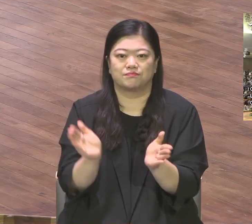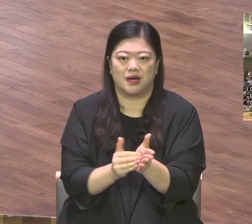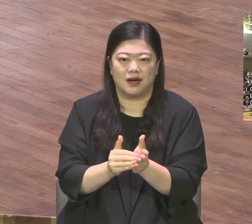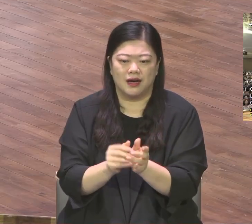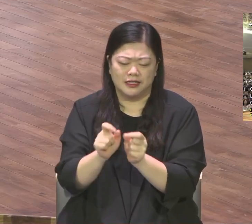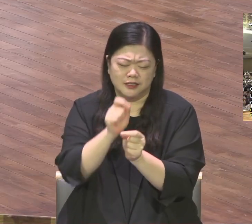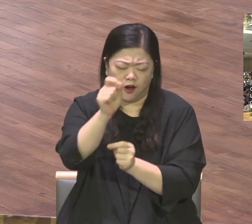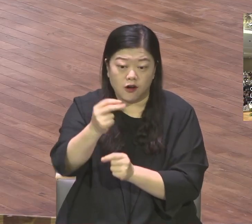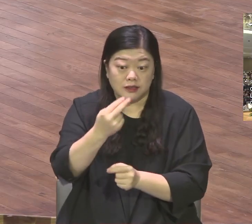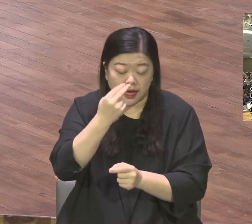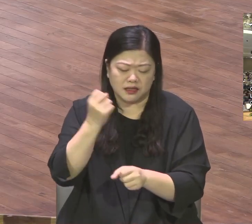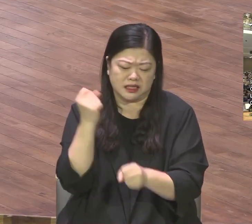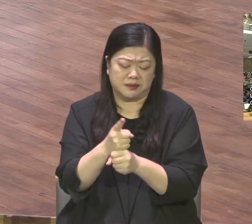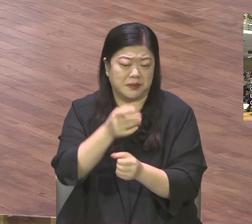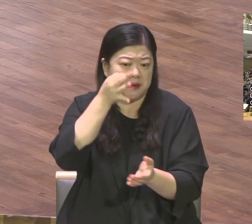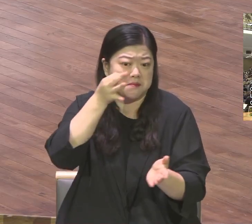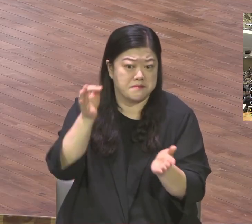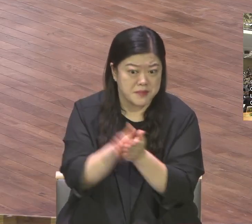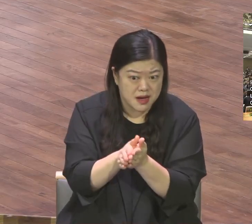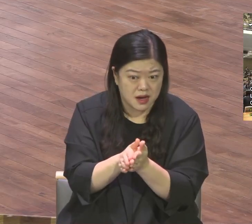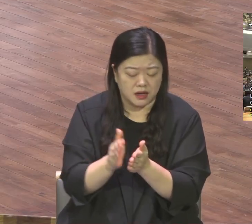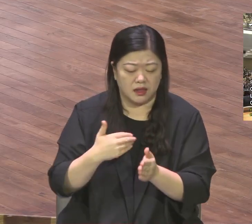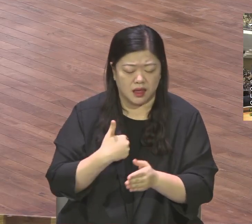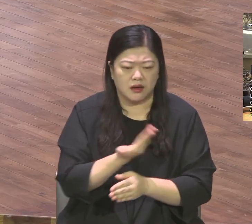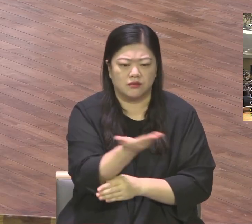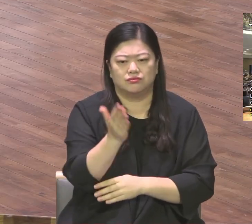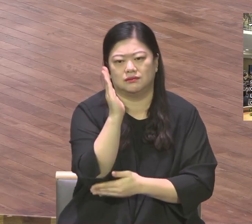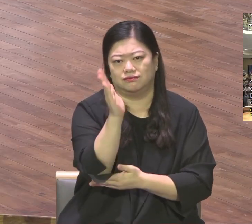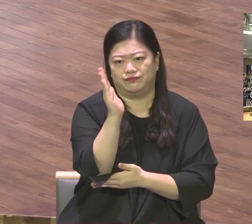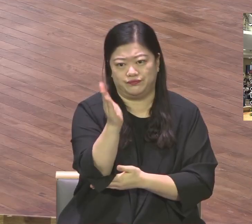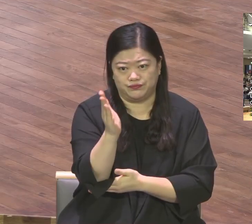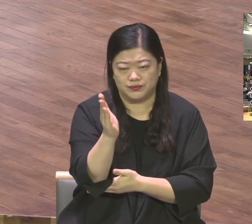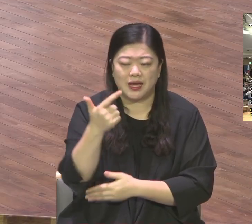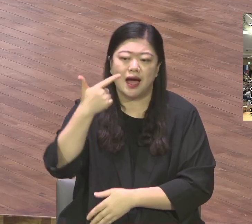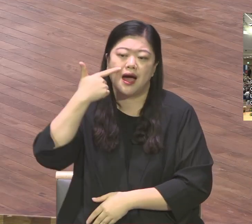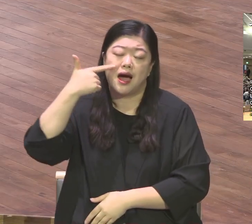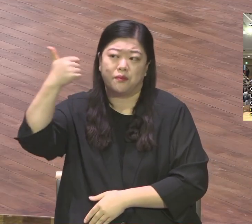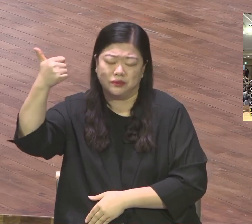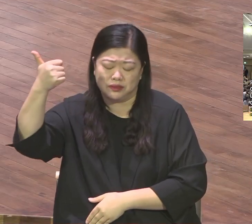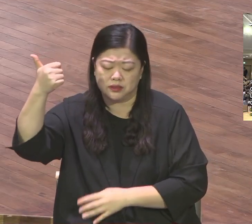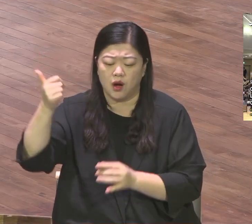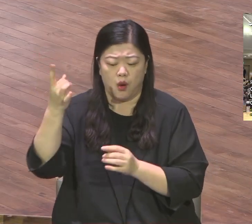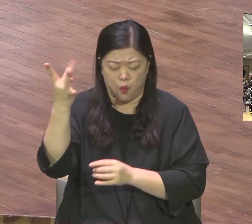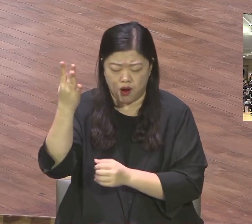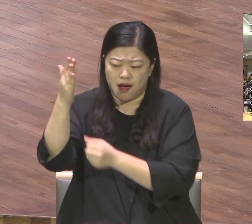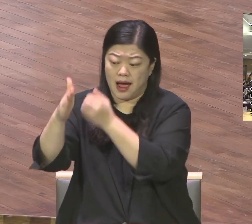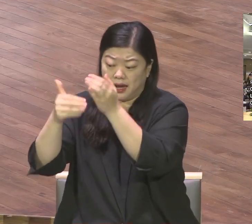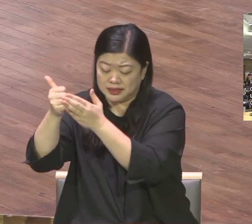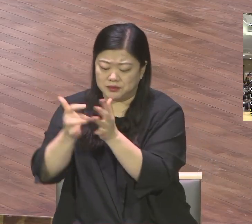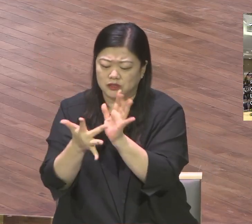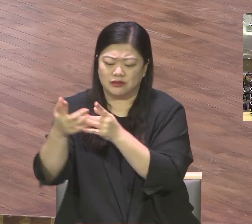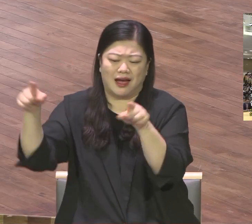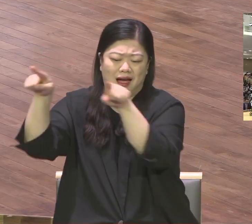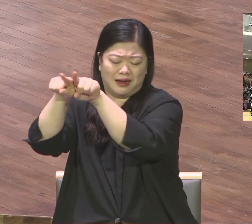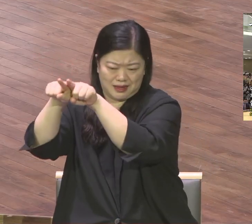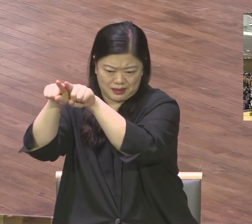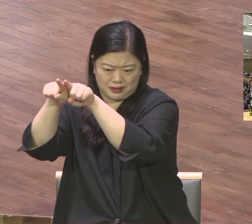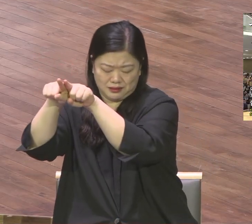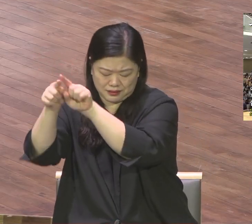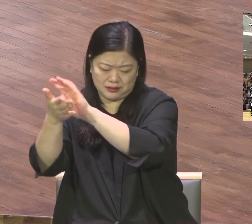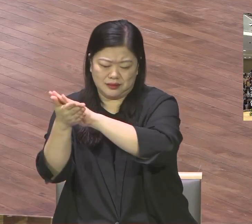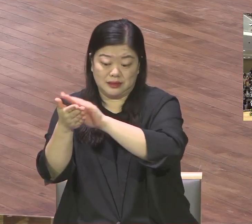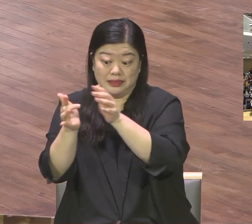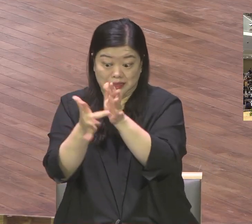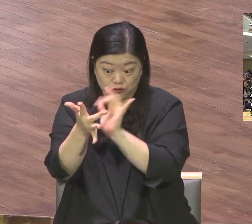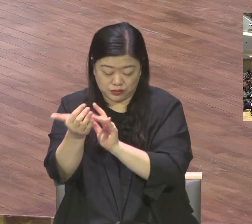영원한 생명을 우리가 보았고 증언하여 너에게 전하노니 이는 아버지와 함께 계시다가 우리에게 나타나신 바 된 이시니라.